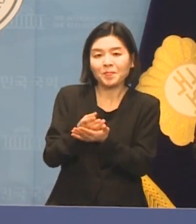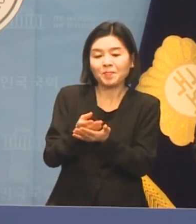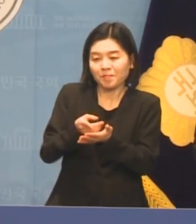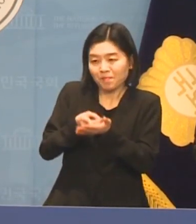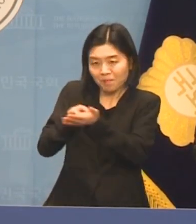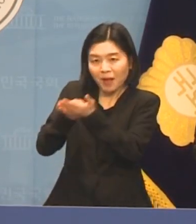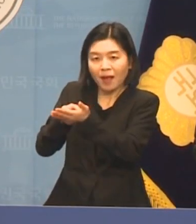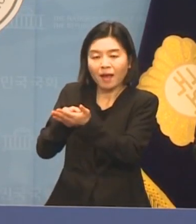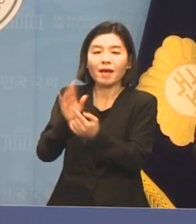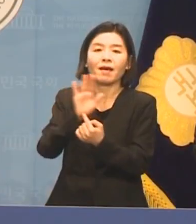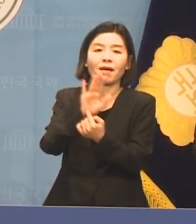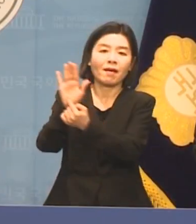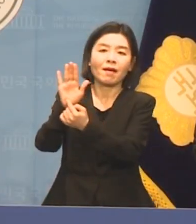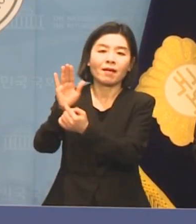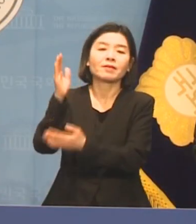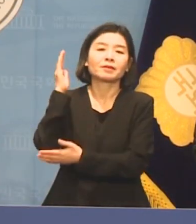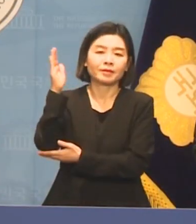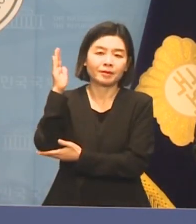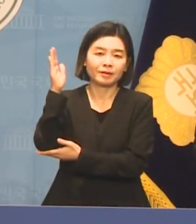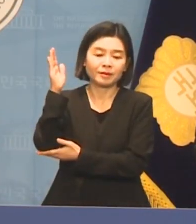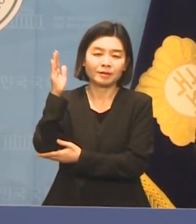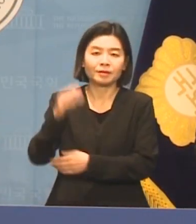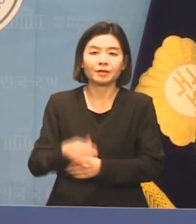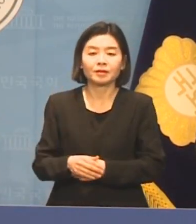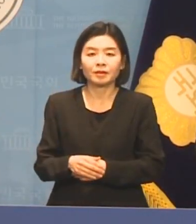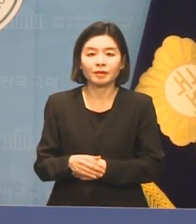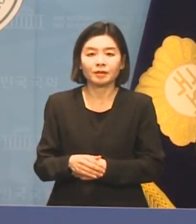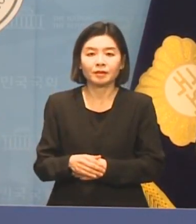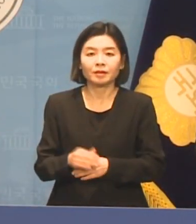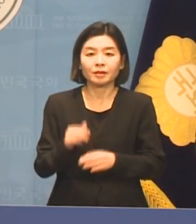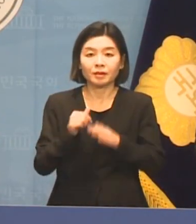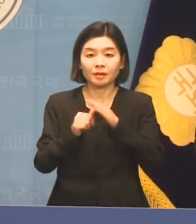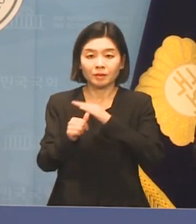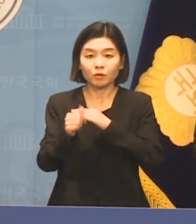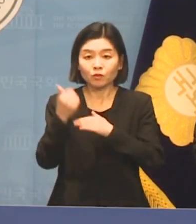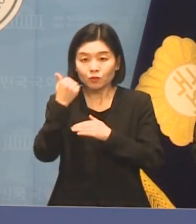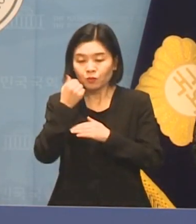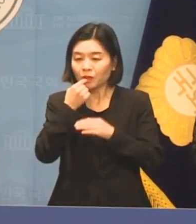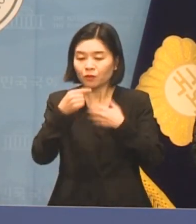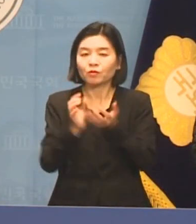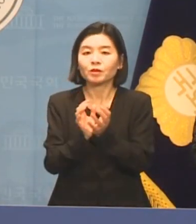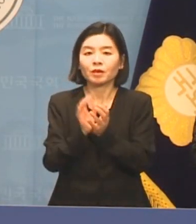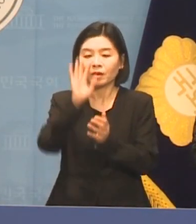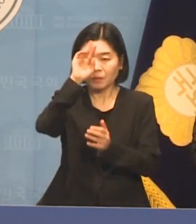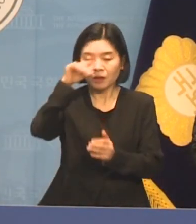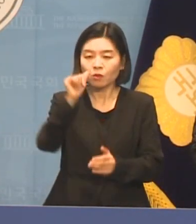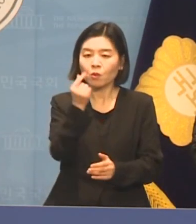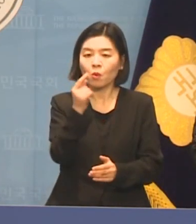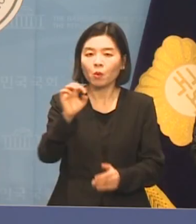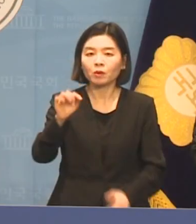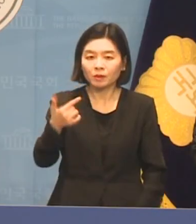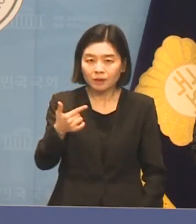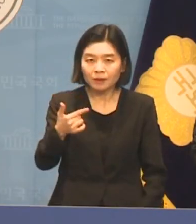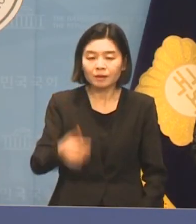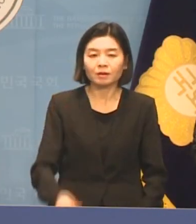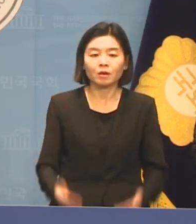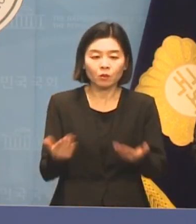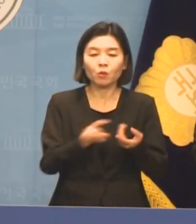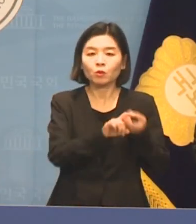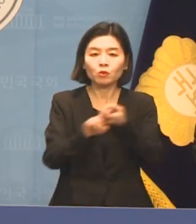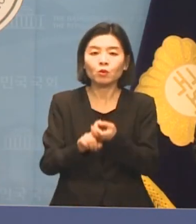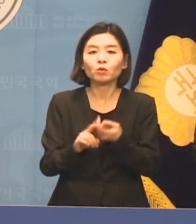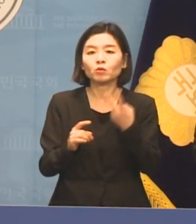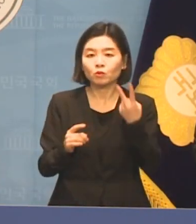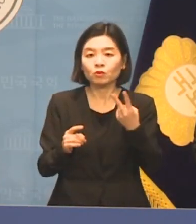기자회견으로 대표 발의에 나서주신 더불어민주당 박홍배 의원님과 양대노총 그리고 노조법 23조